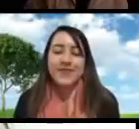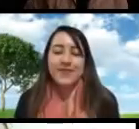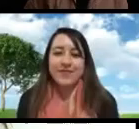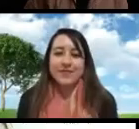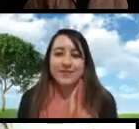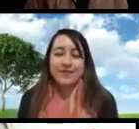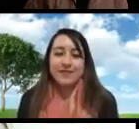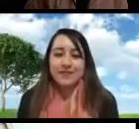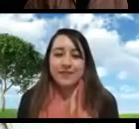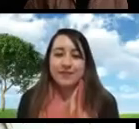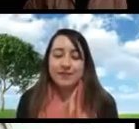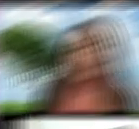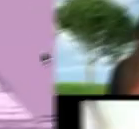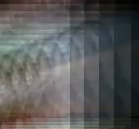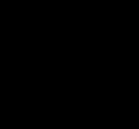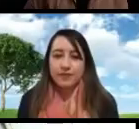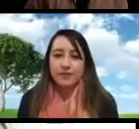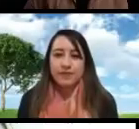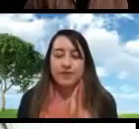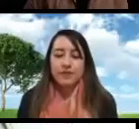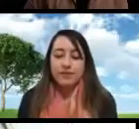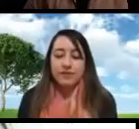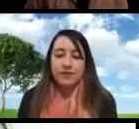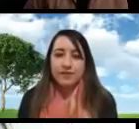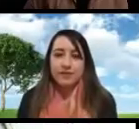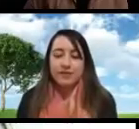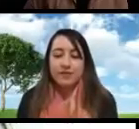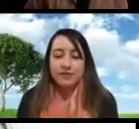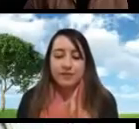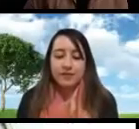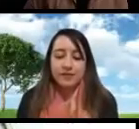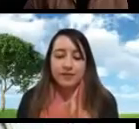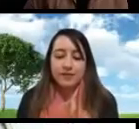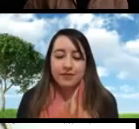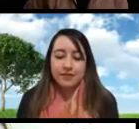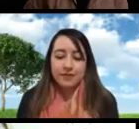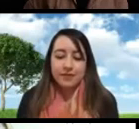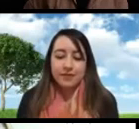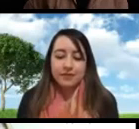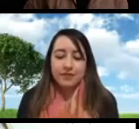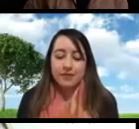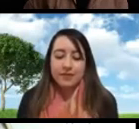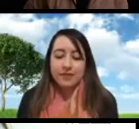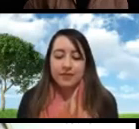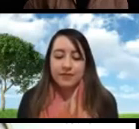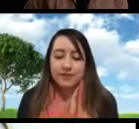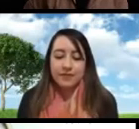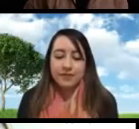para participar en un juego de Kahoot en vivo. Ingresa en tu explorador a